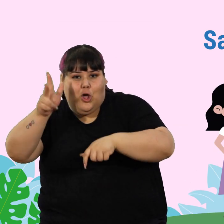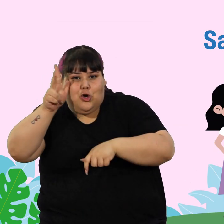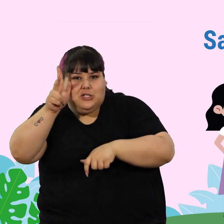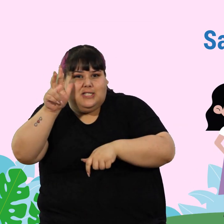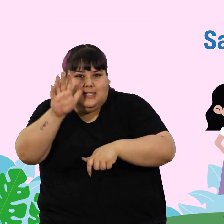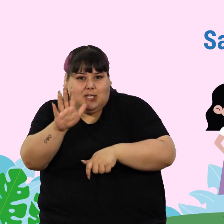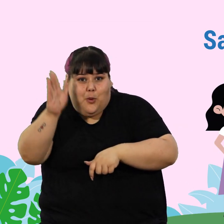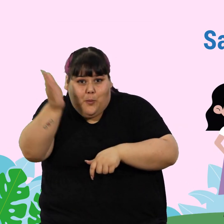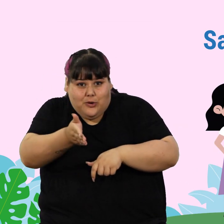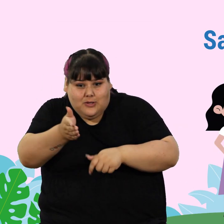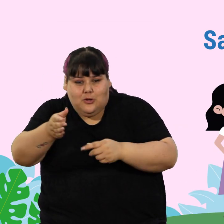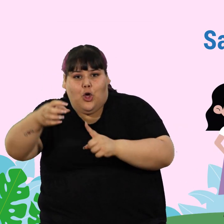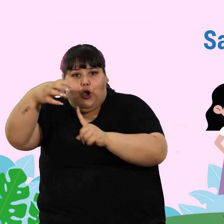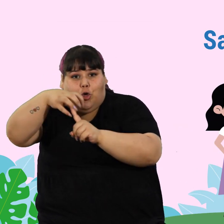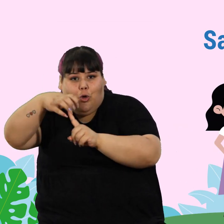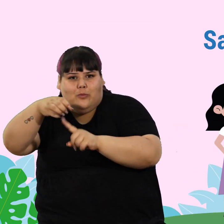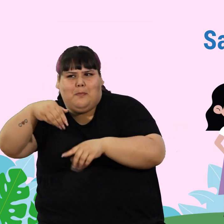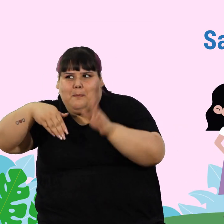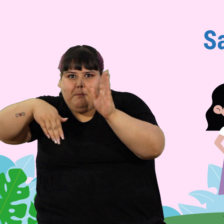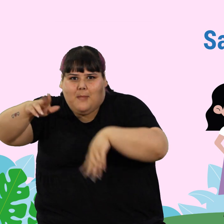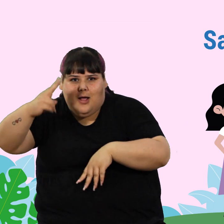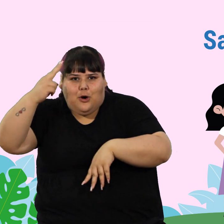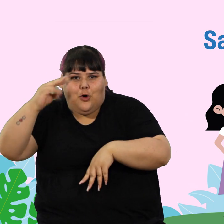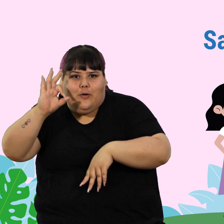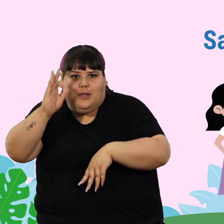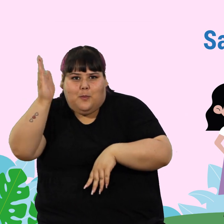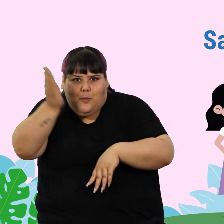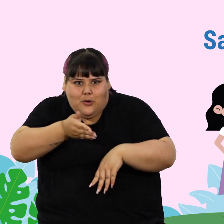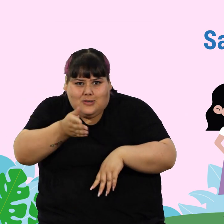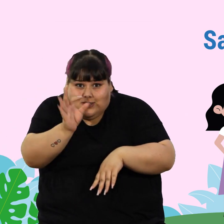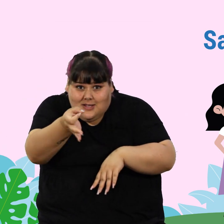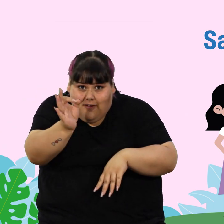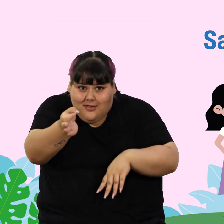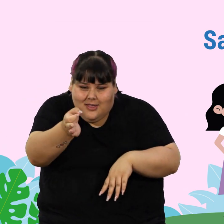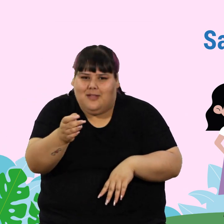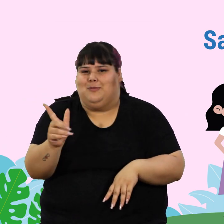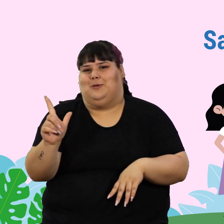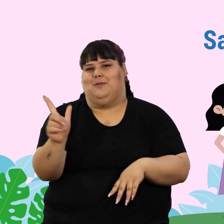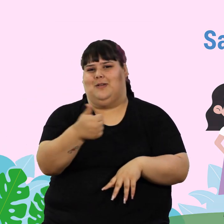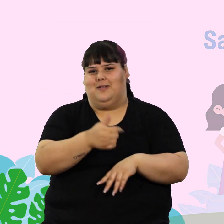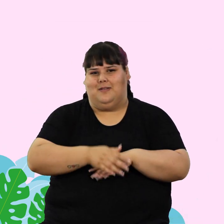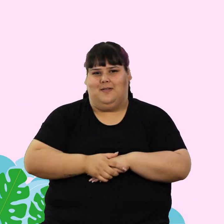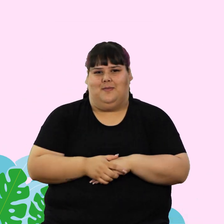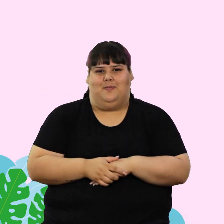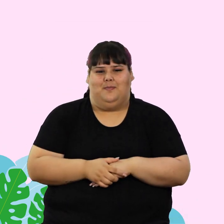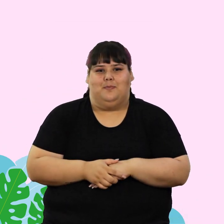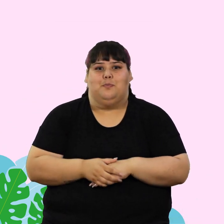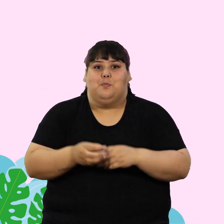85% y los hongos más del 90%? ¡Increíble! Es por estos motivos